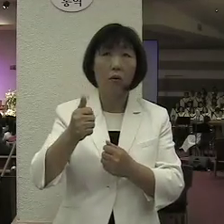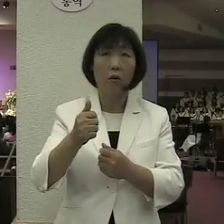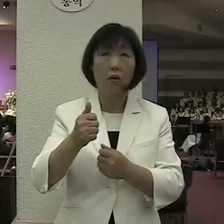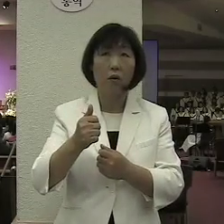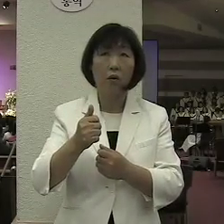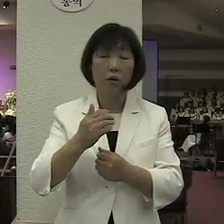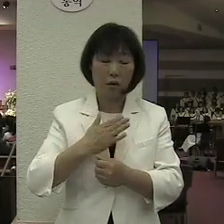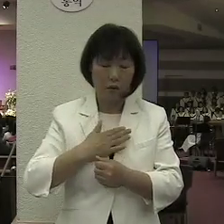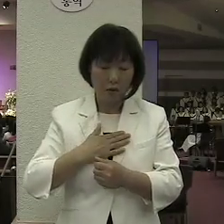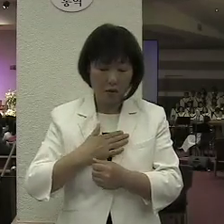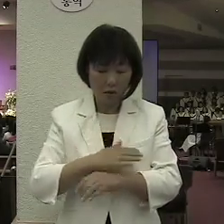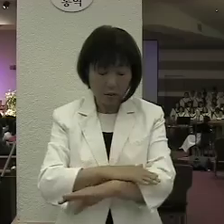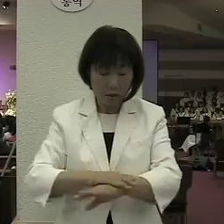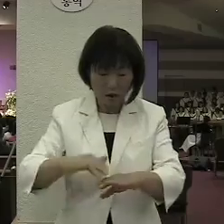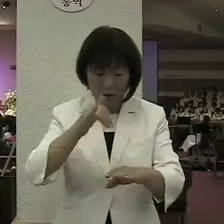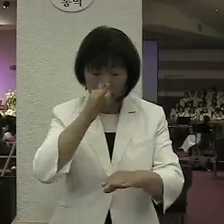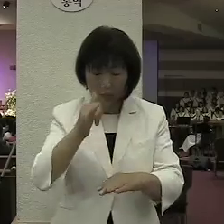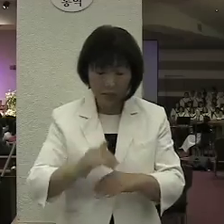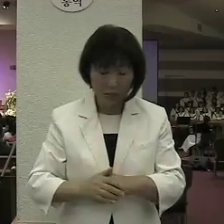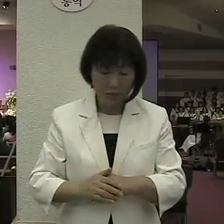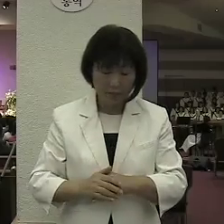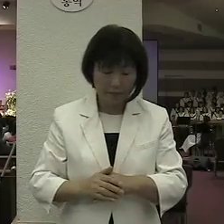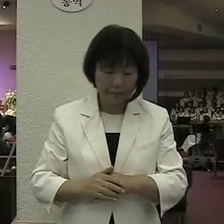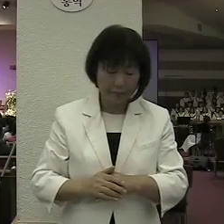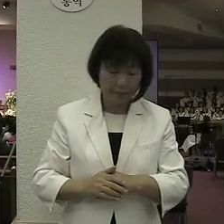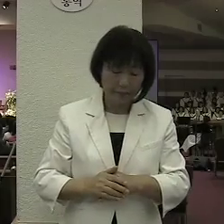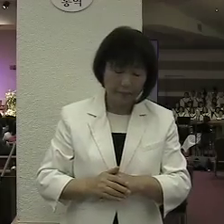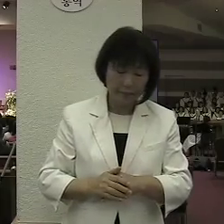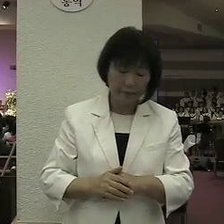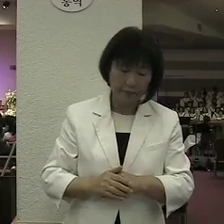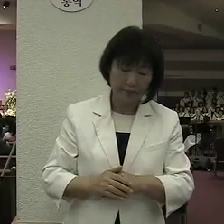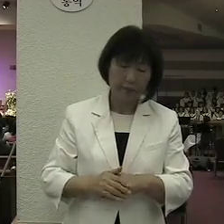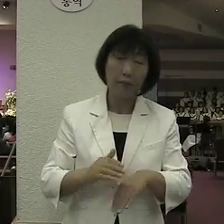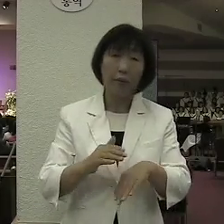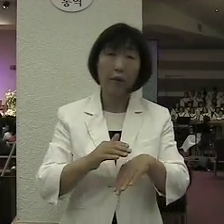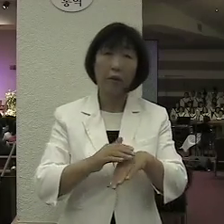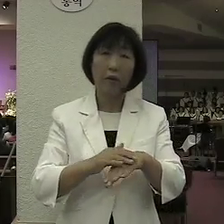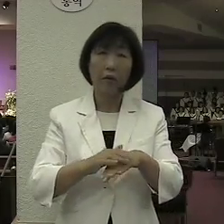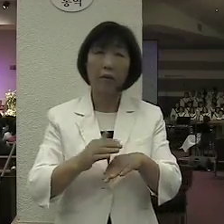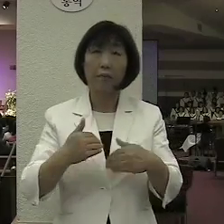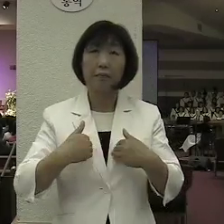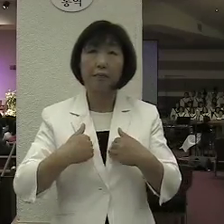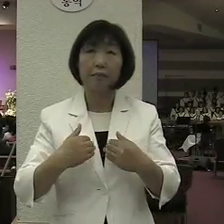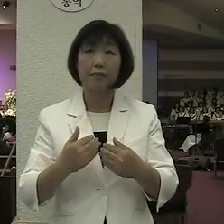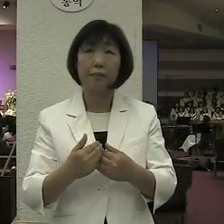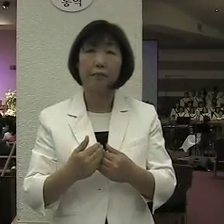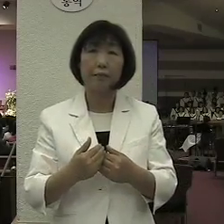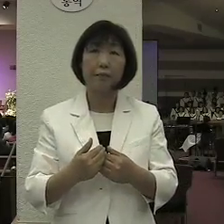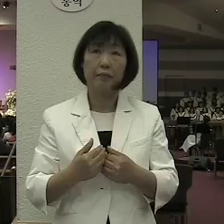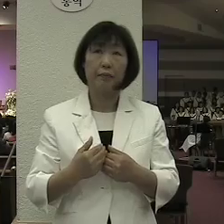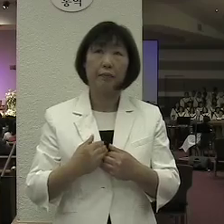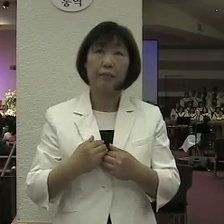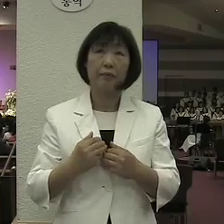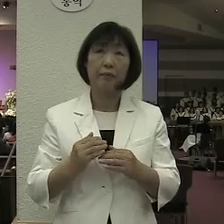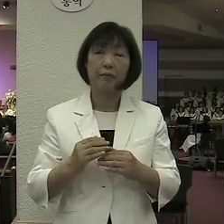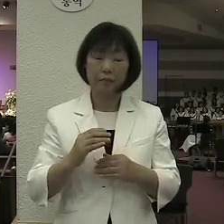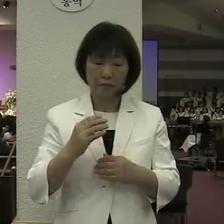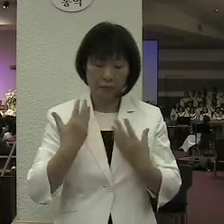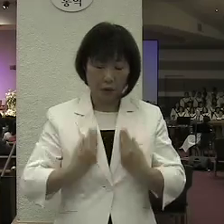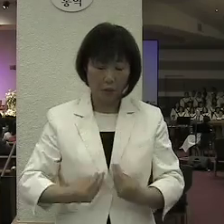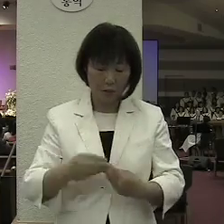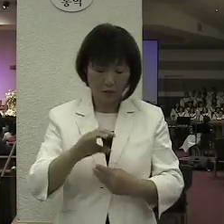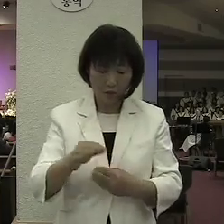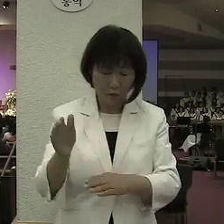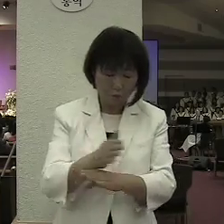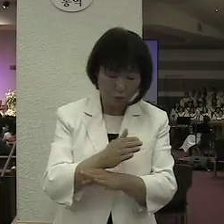컨디션이 변한 것 하나도 없습니다. 근데 그의 말은 주님이 나를 터치해 주셨습니다. I'm doing great.